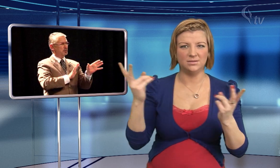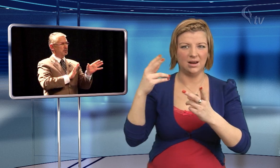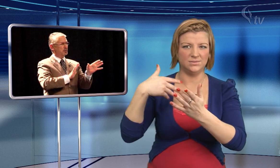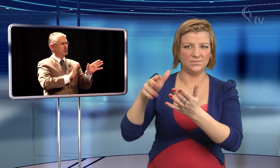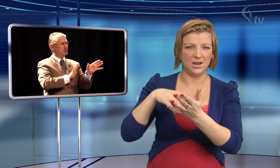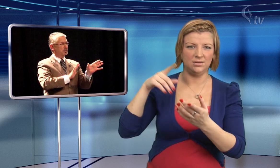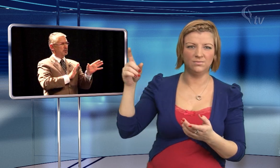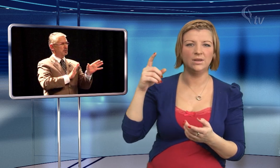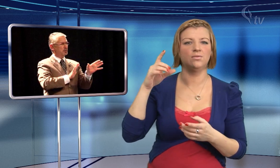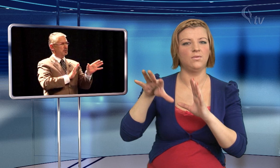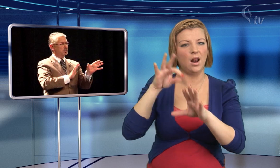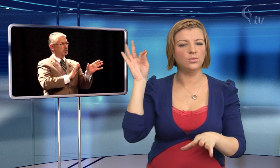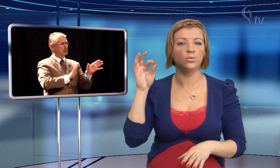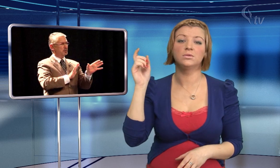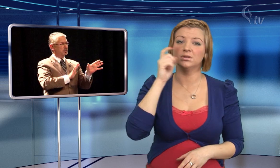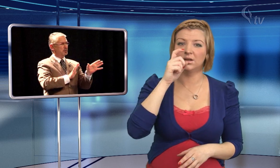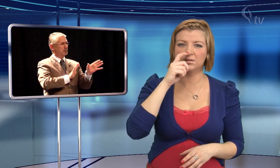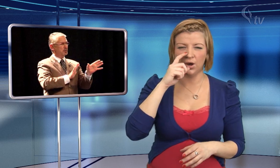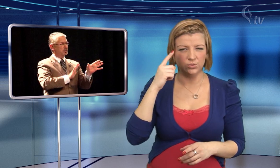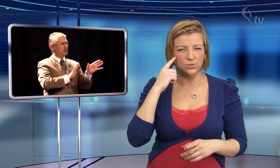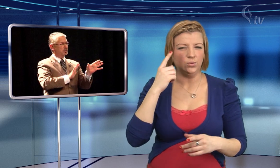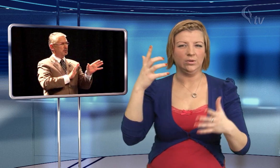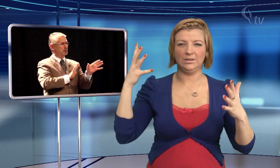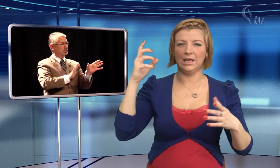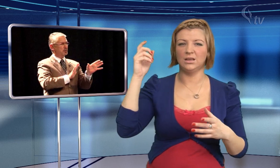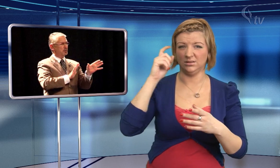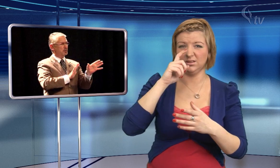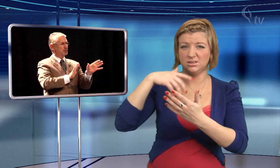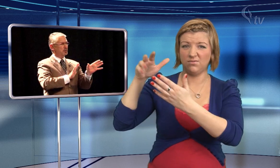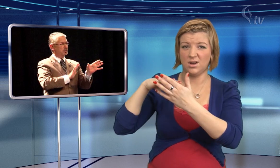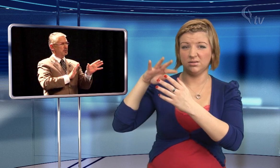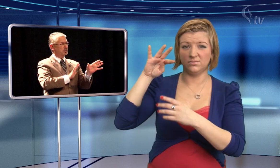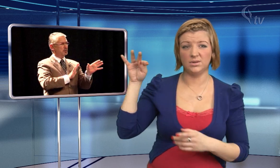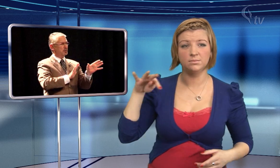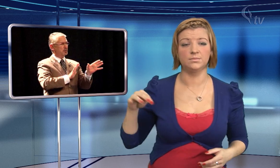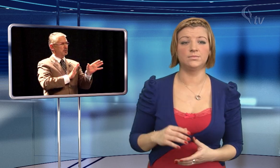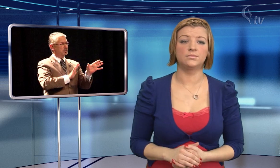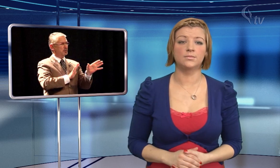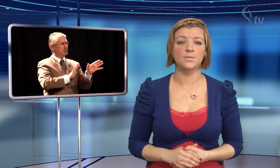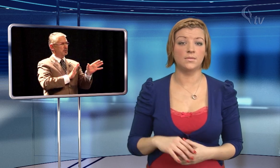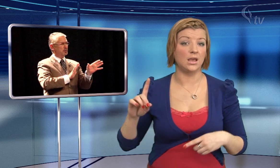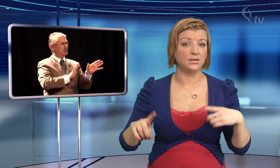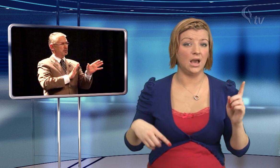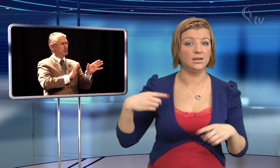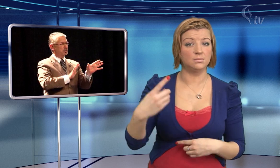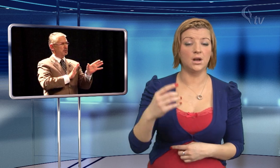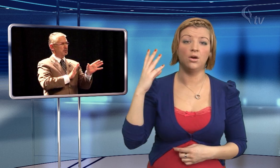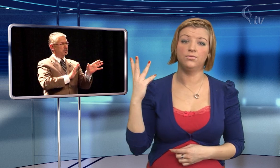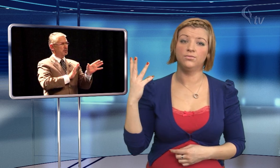lipu värvivalikud sinist ja türkiisi ja teeb siis oma lõpliku otsuse. Järgmine VFD kurtide